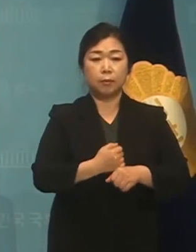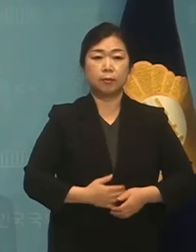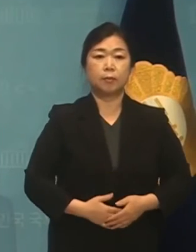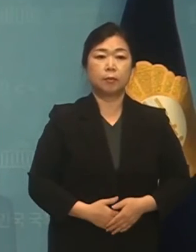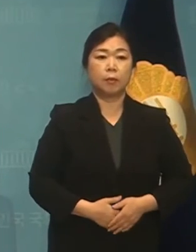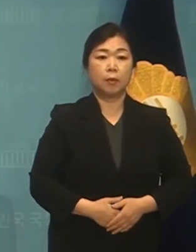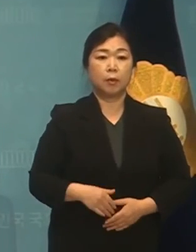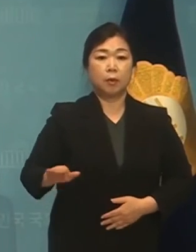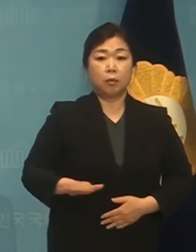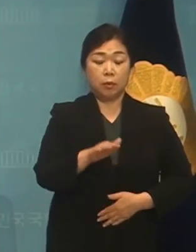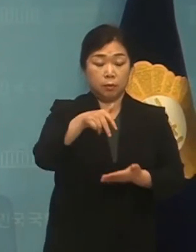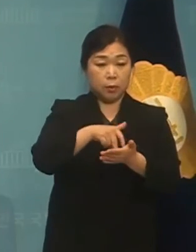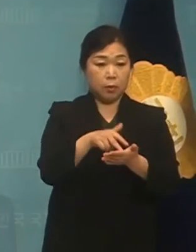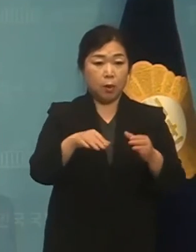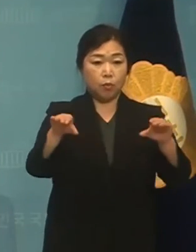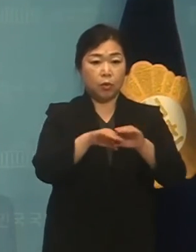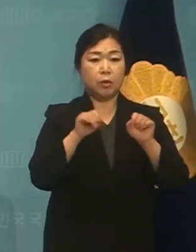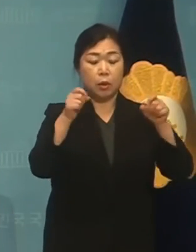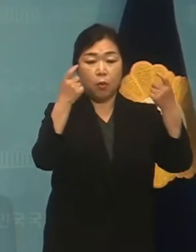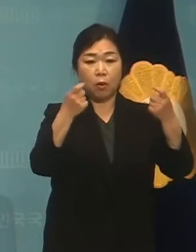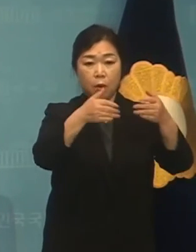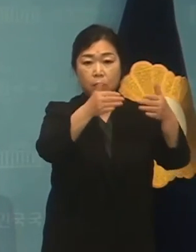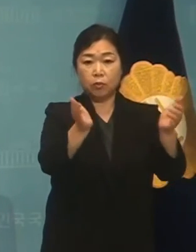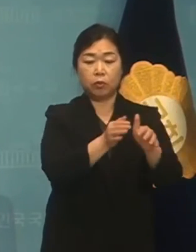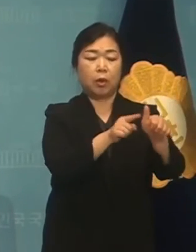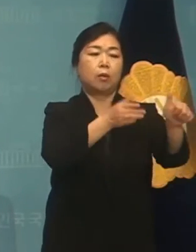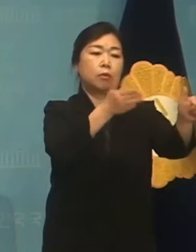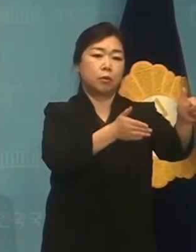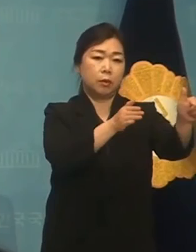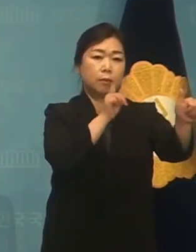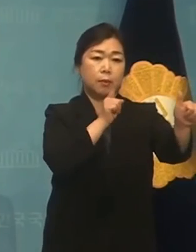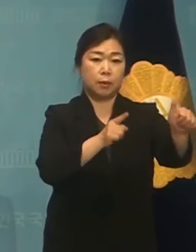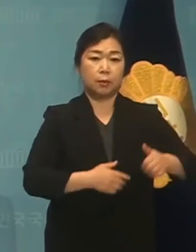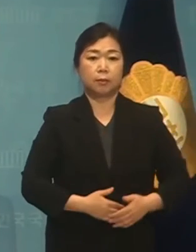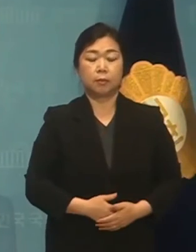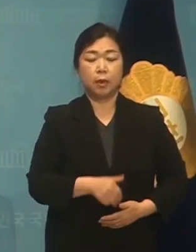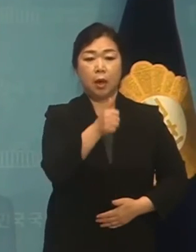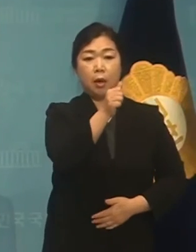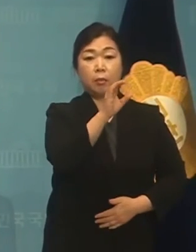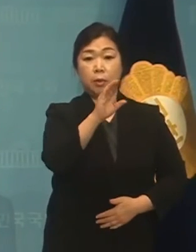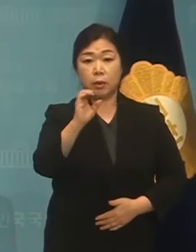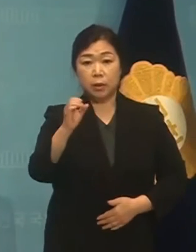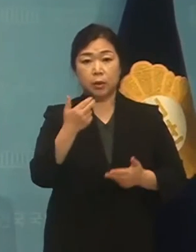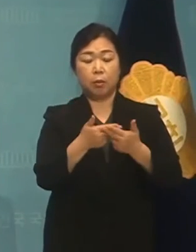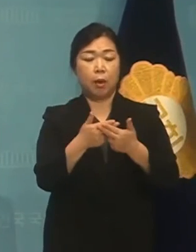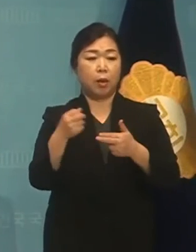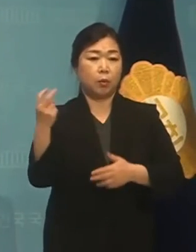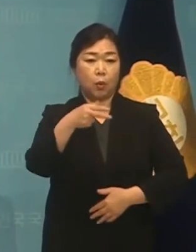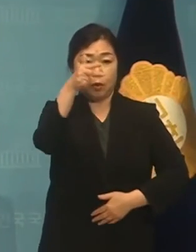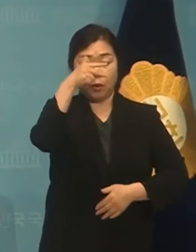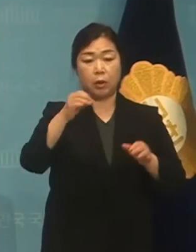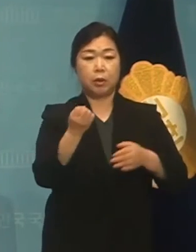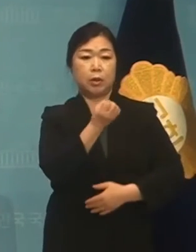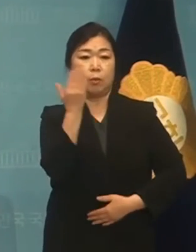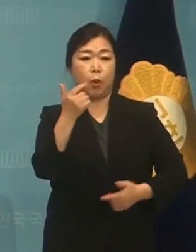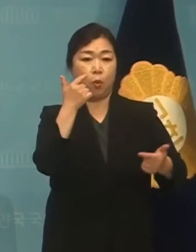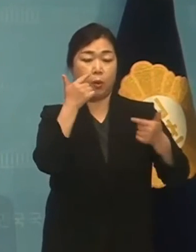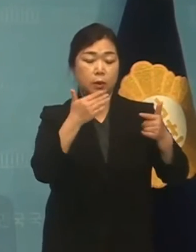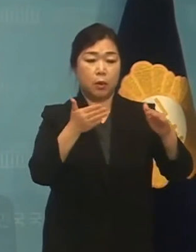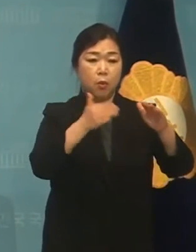우리는 문화체육관광부에 강력히 요청하는 바입니다. ABC 협회와 조선일보는